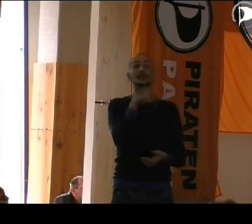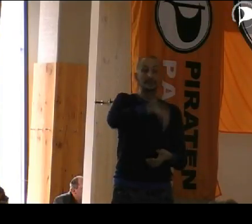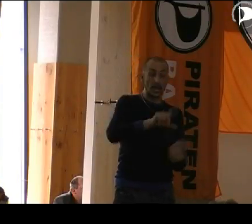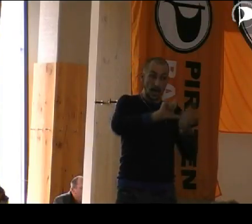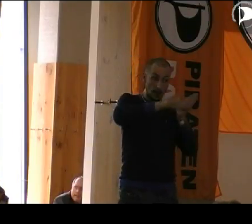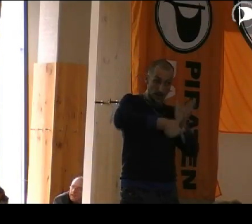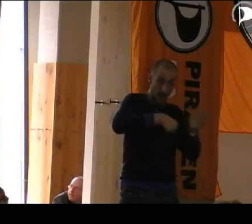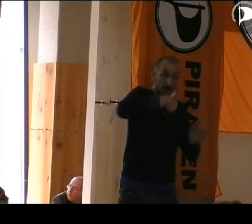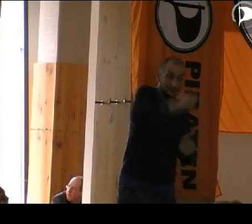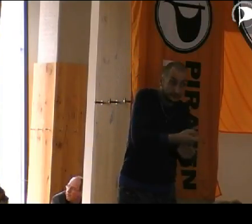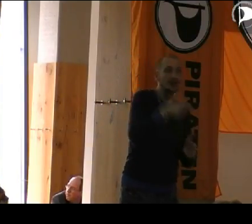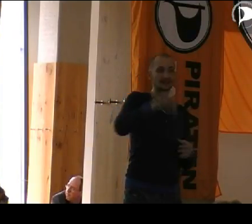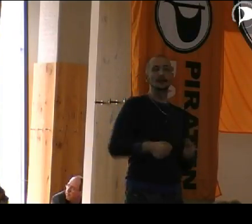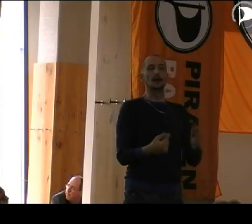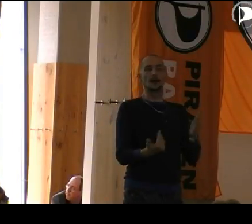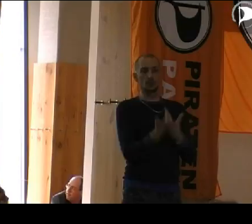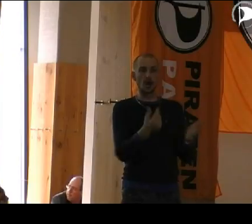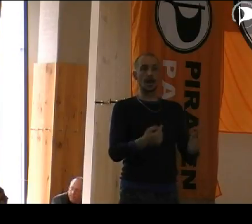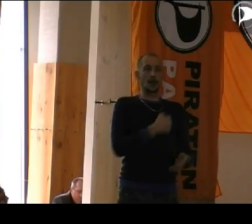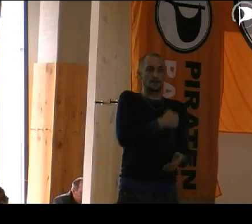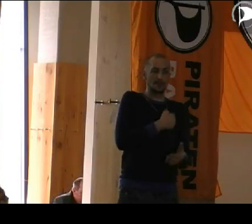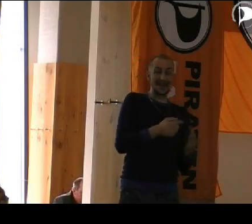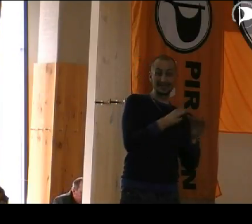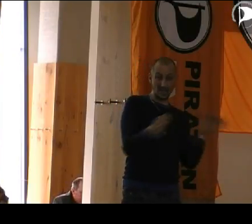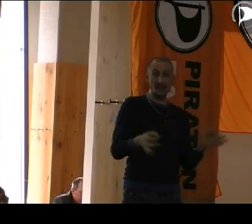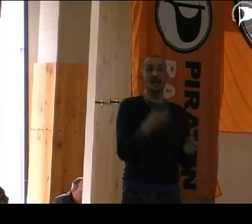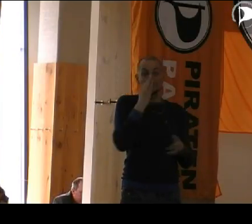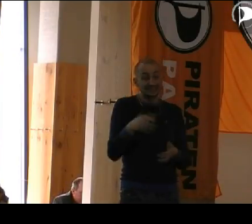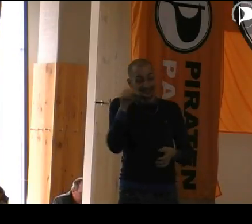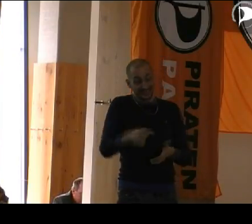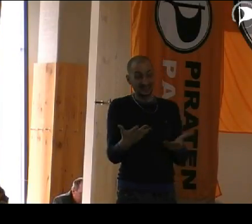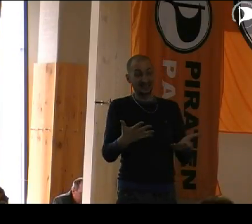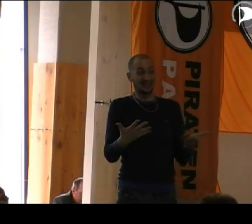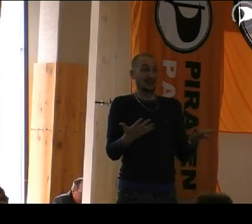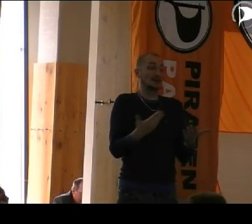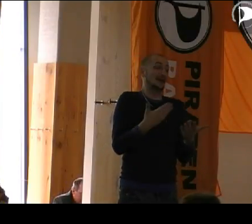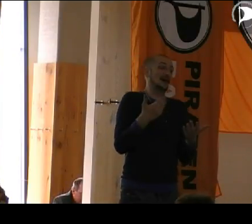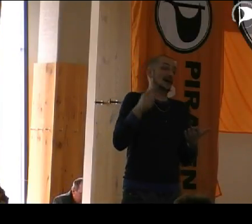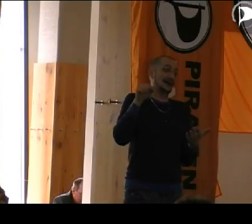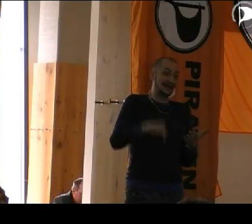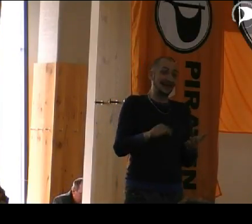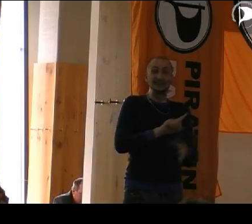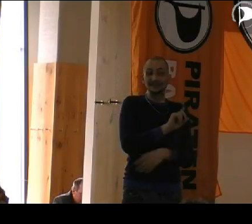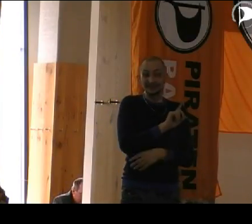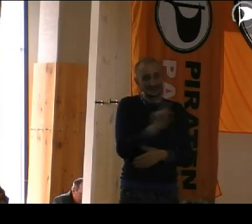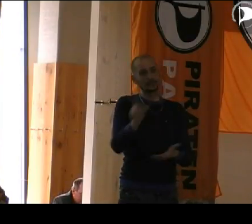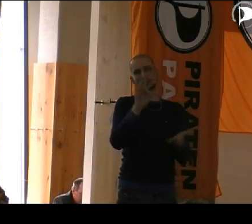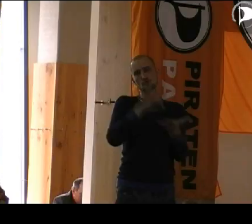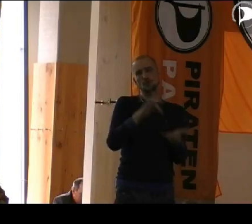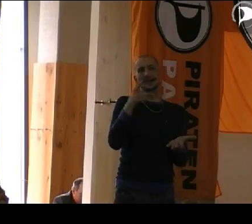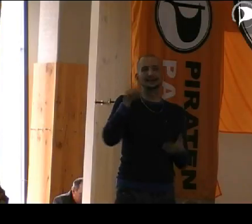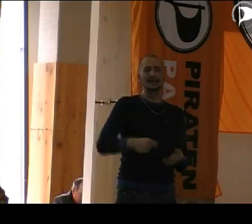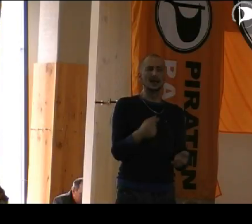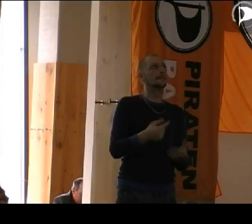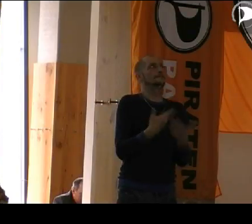jahr wieder damit parteitag zwei sich herausstellen sollte dass dieser antrag was meiner meinung nach nicht begründet ist so massive